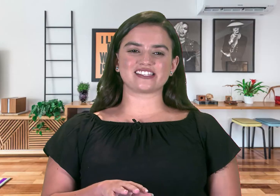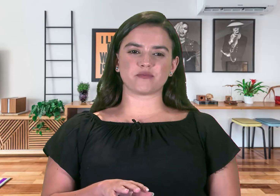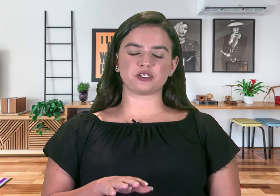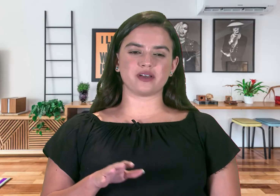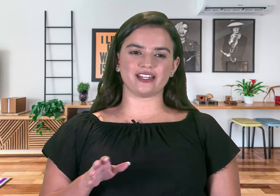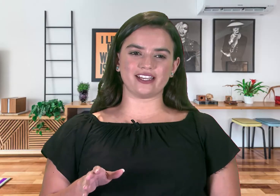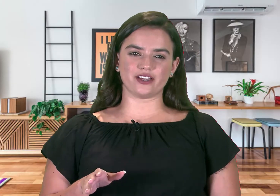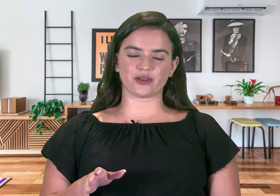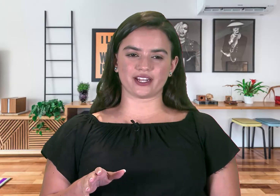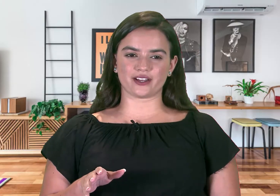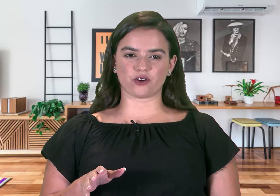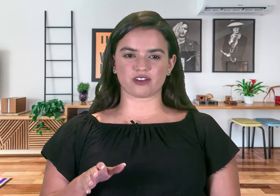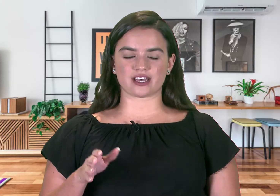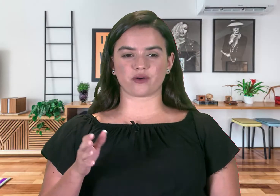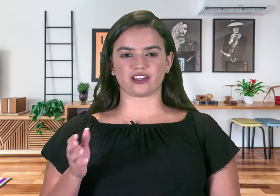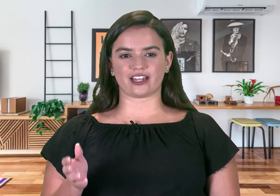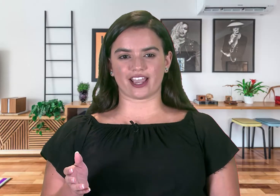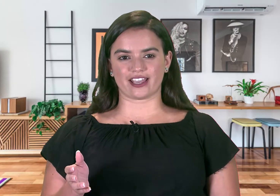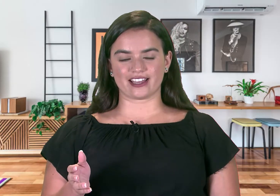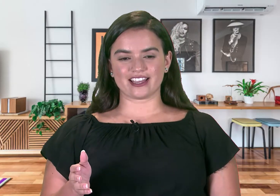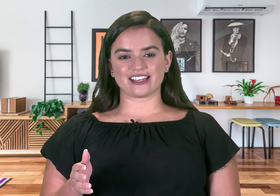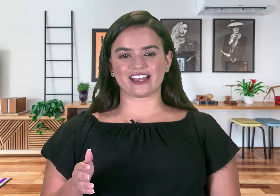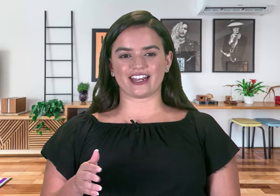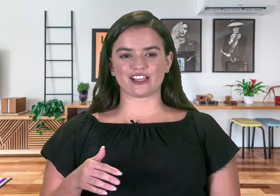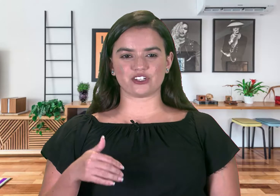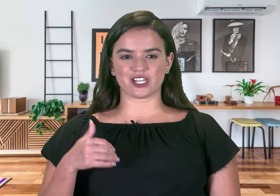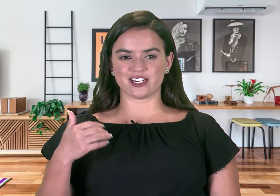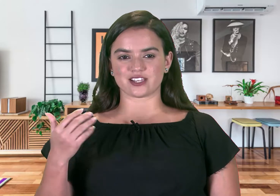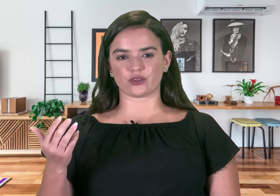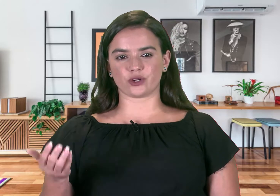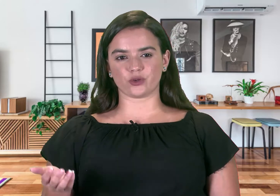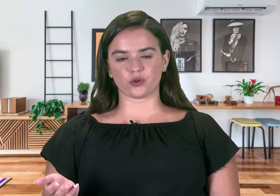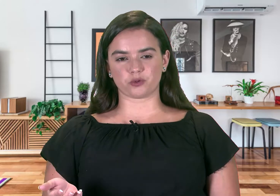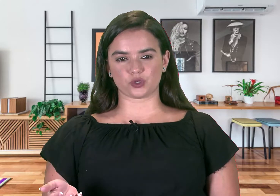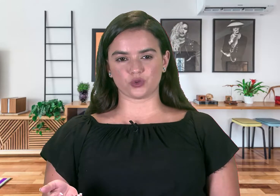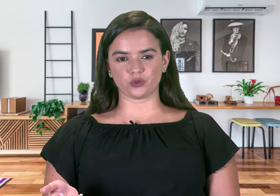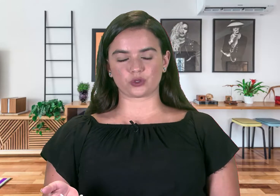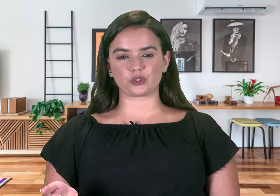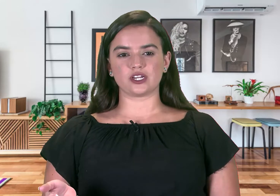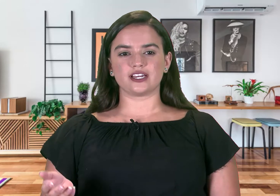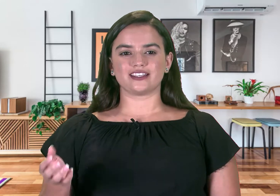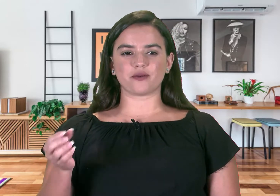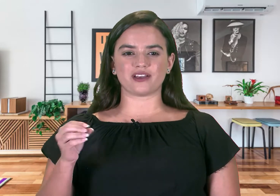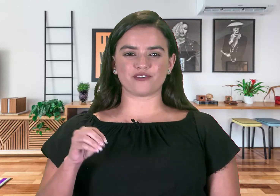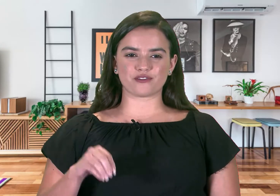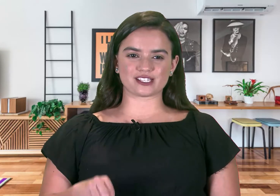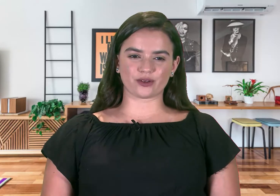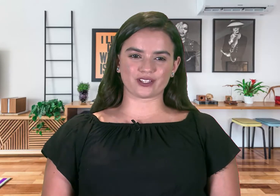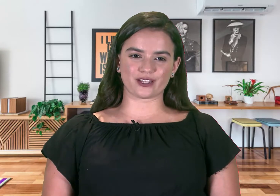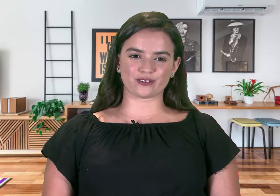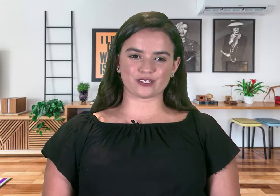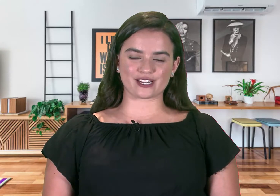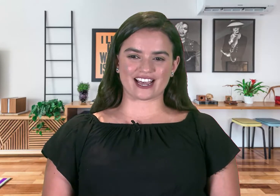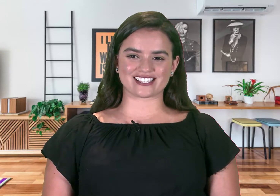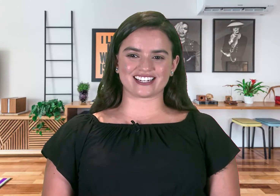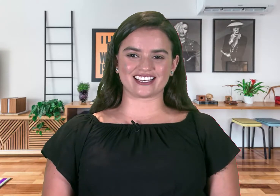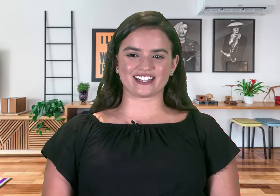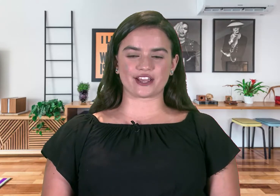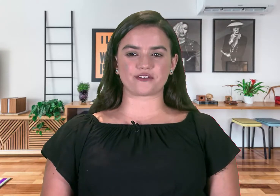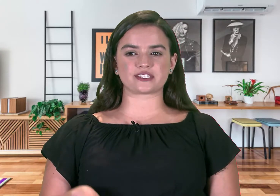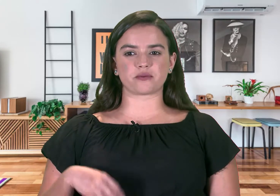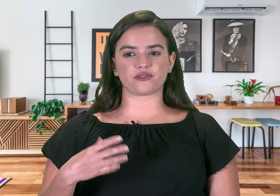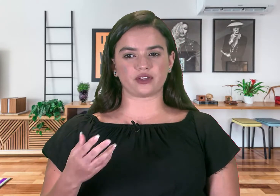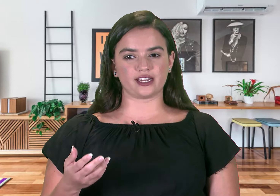E aí, nessa mesma linha, eu queria conversar com a Andreia, que além de idealizadora do grupo Juntos, também vive essa luta dentro de